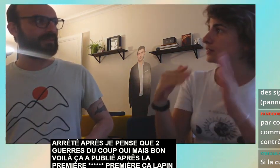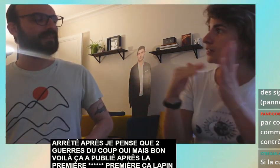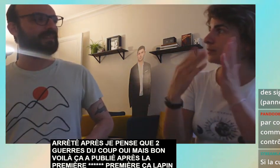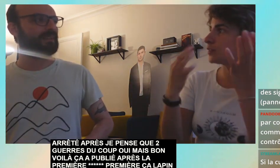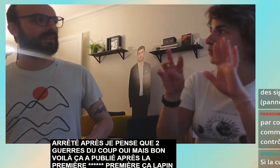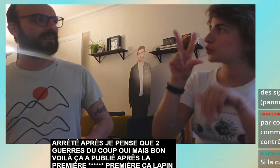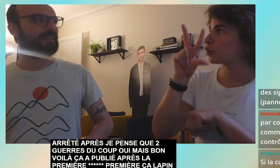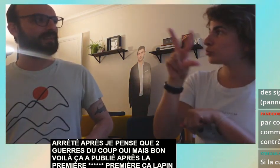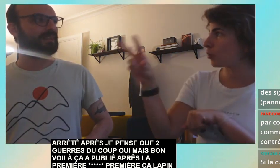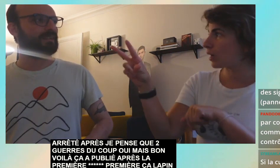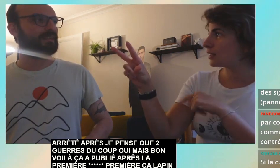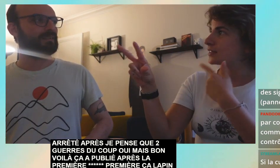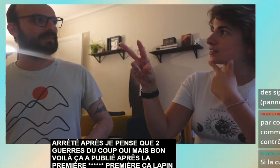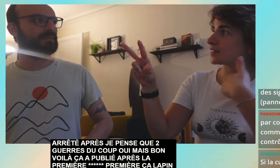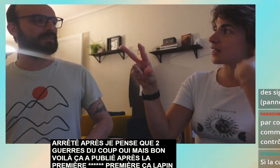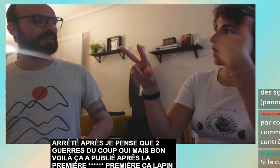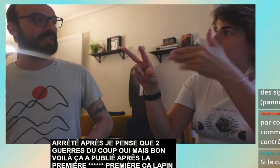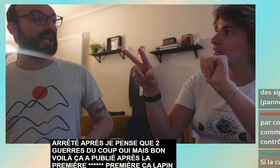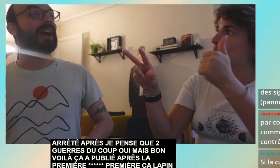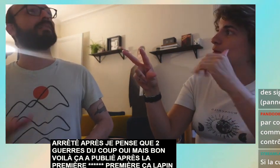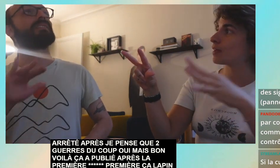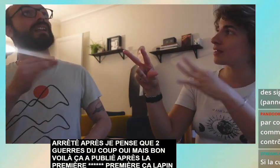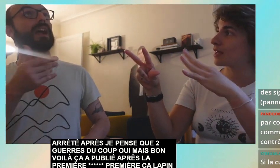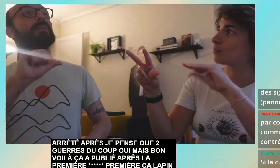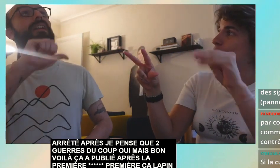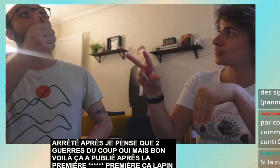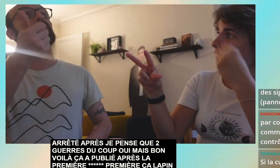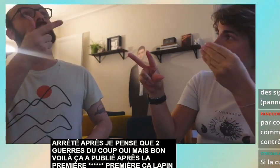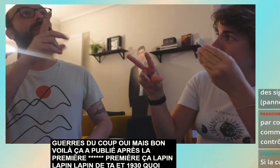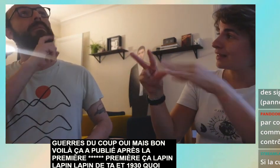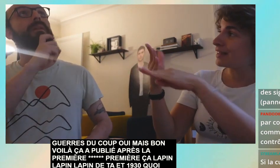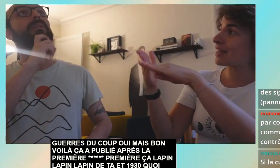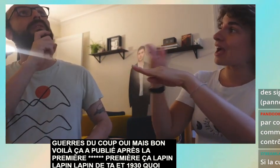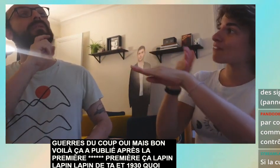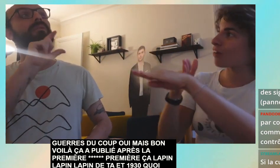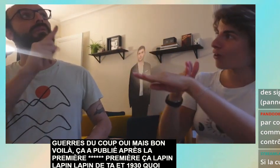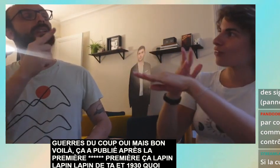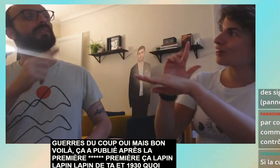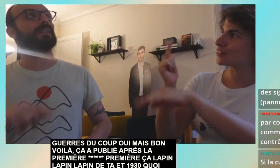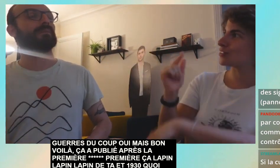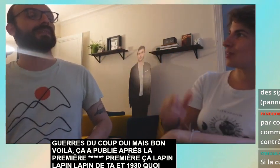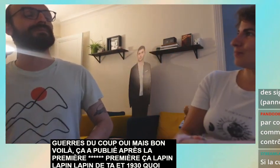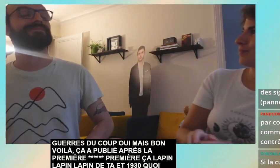c'est 1933. C'était après la Ah oui, Première Guerre après la mondiale première, mais pas et encore du coup, avant la la deuxième. deuxième.